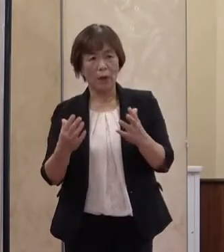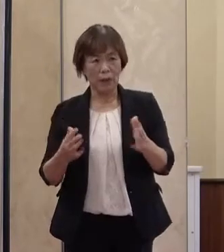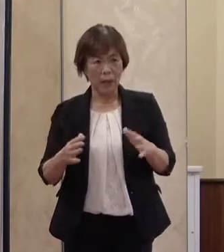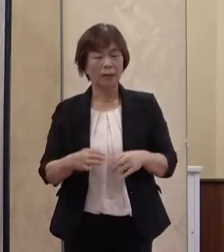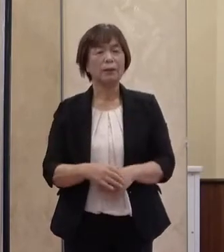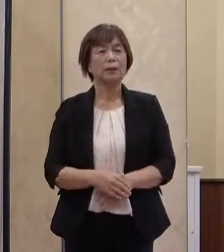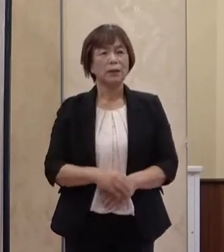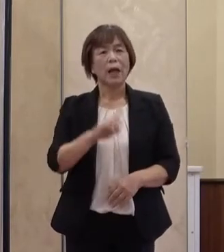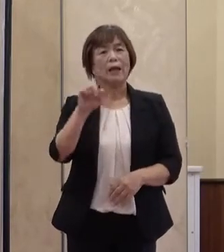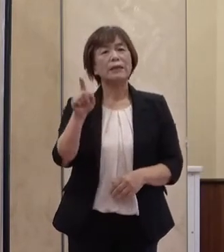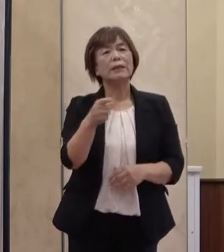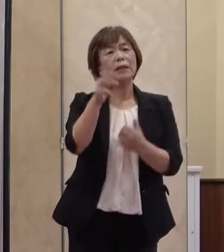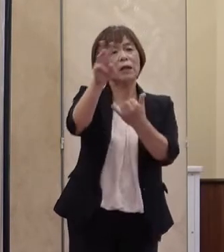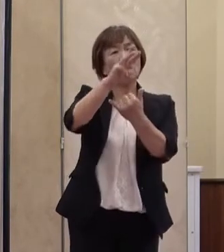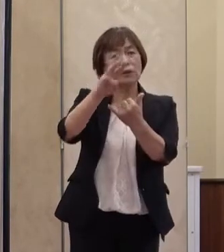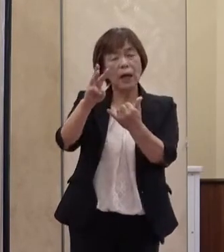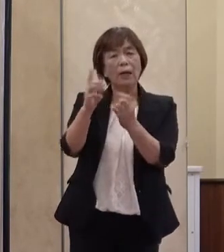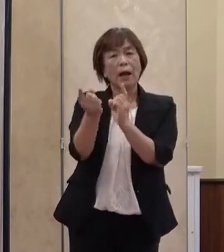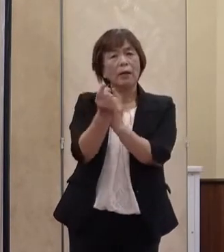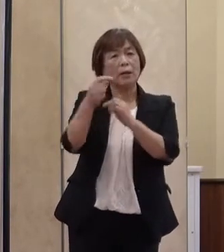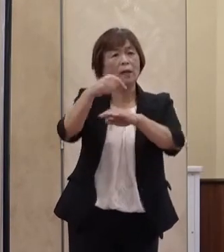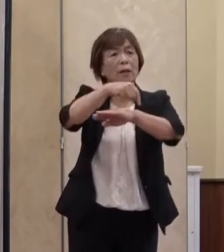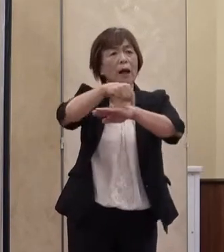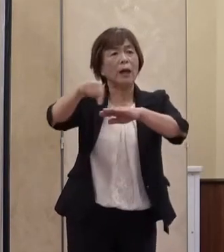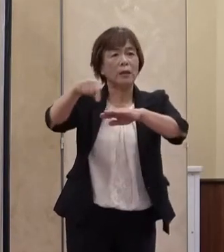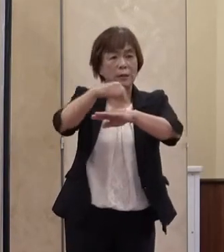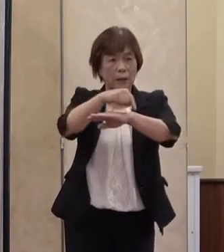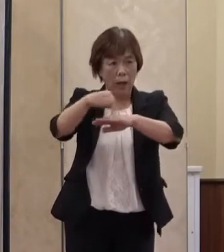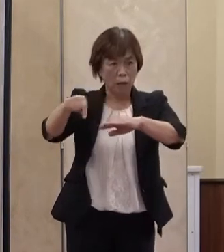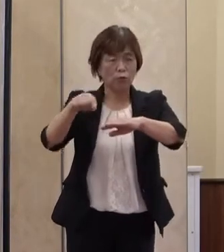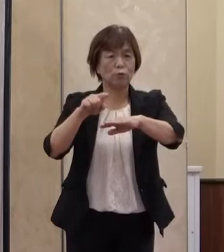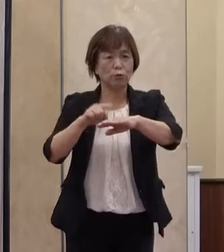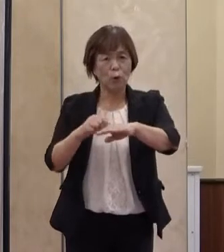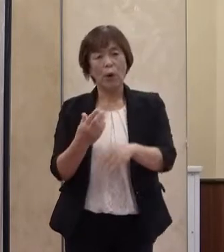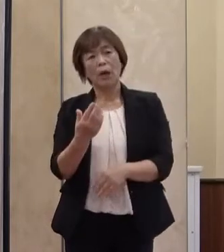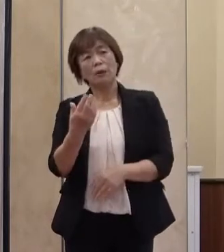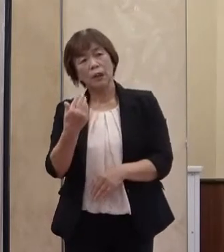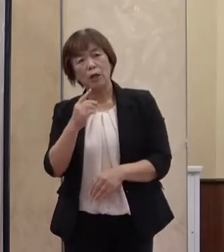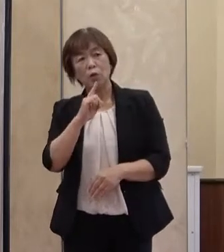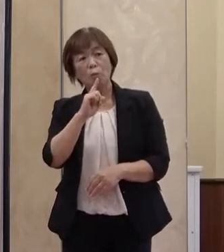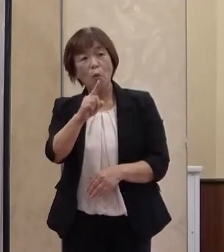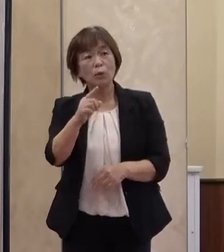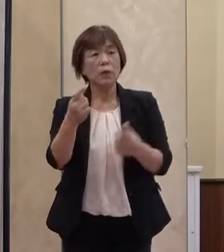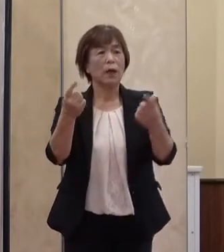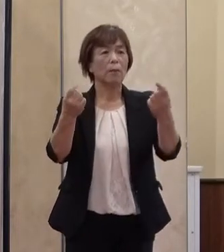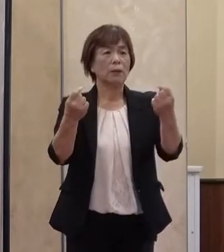自然災害に対する対策ですけども、これは先ほど申し上げた通り、